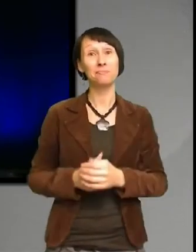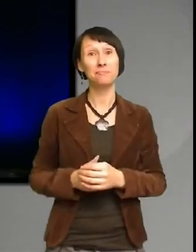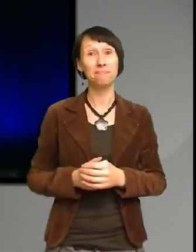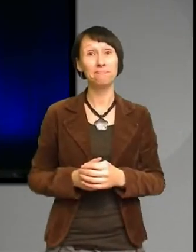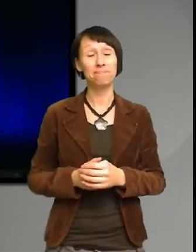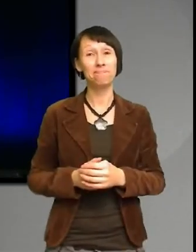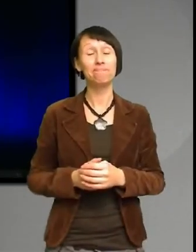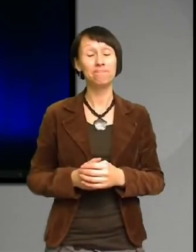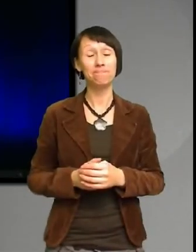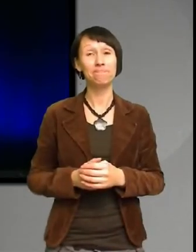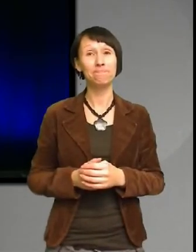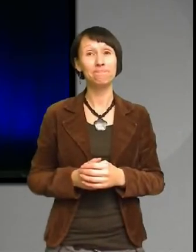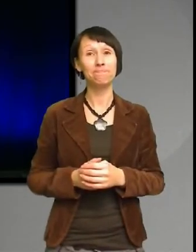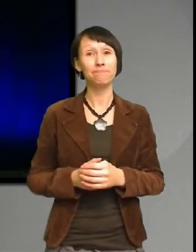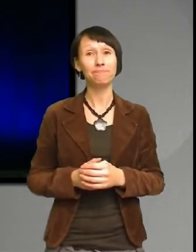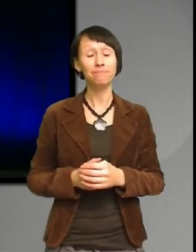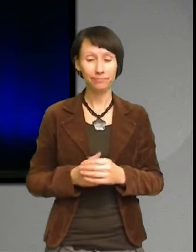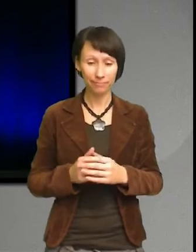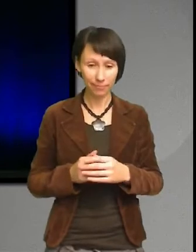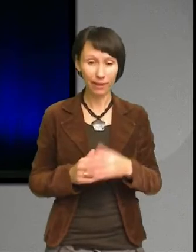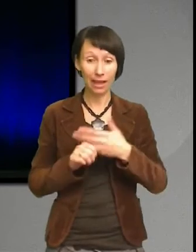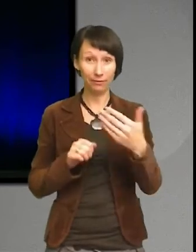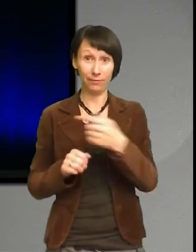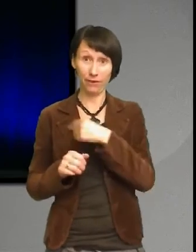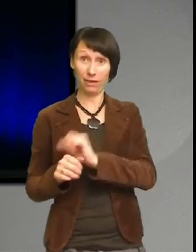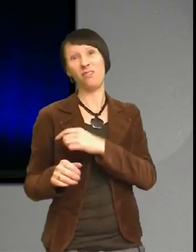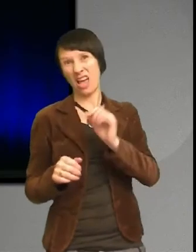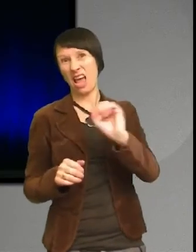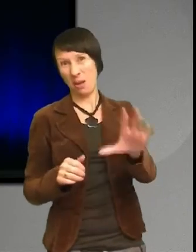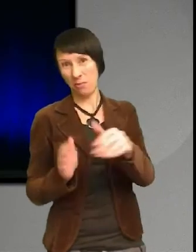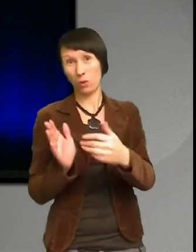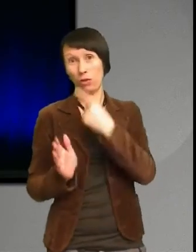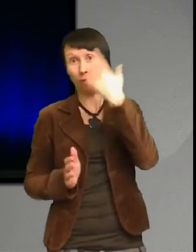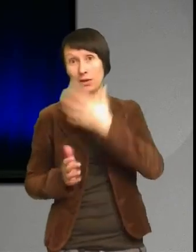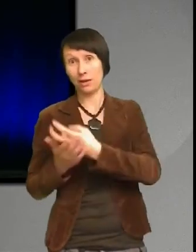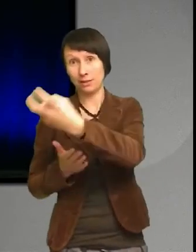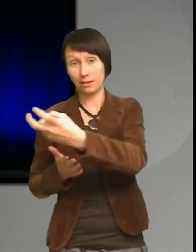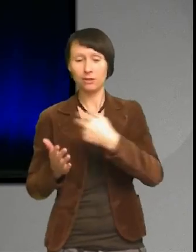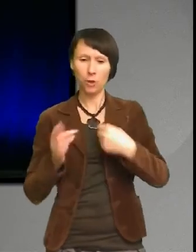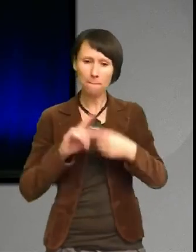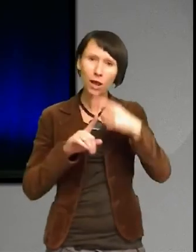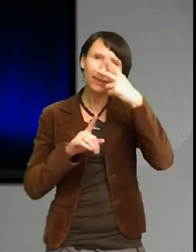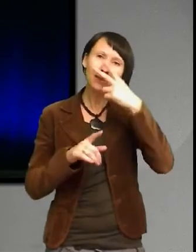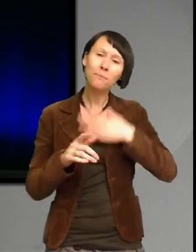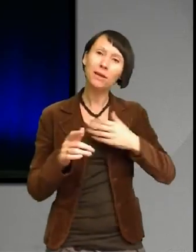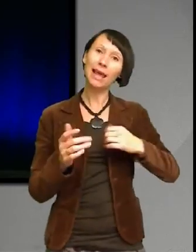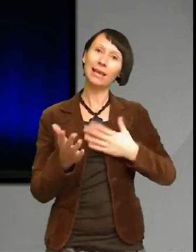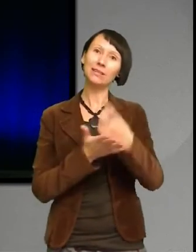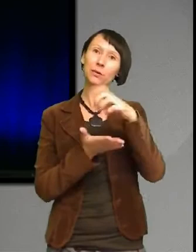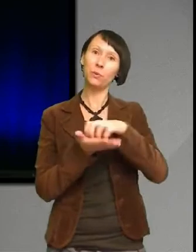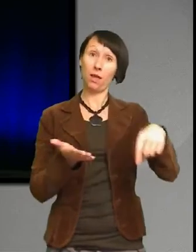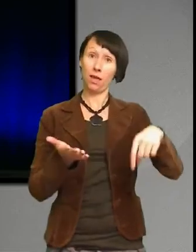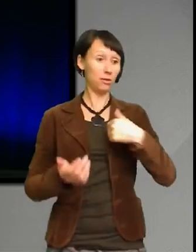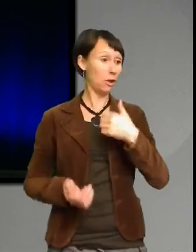När jag, efter att jag kom från en Afrika-resa, började jag tänka på hur jag har det som ung i Sverige.